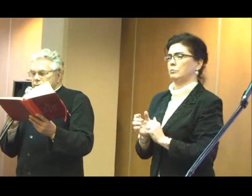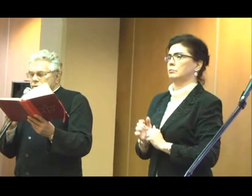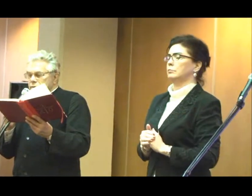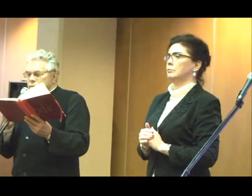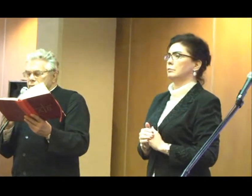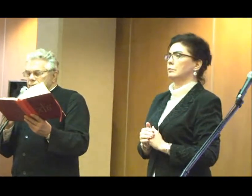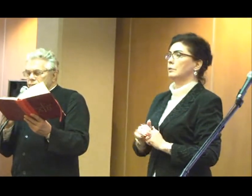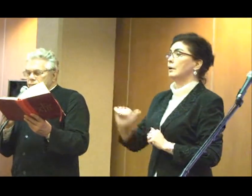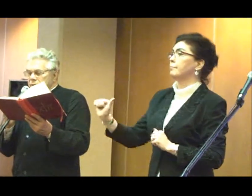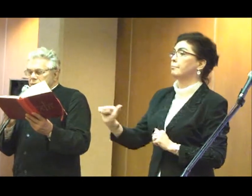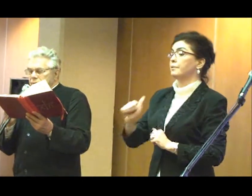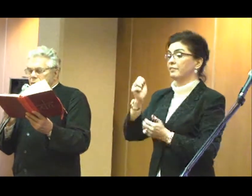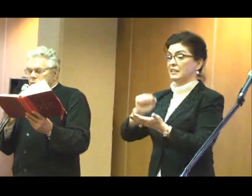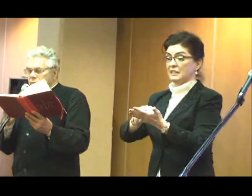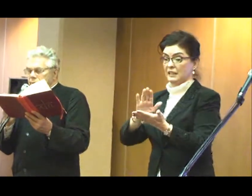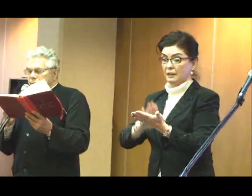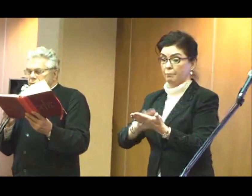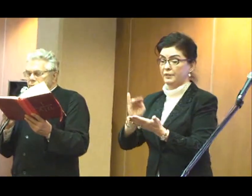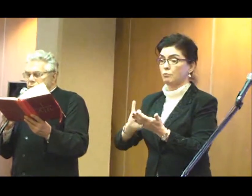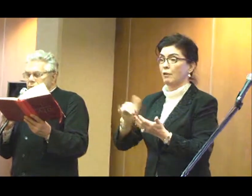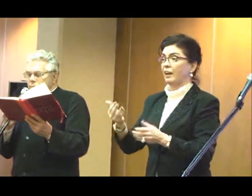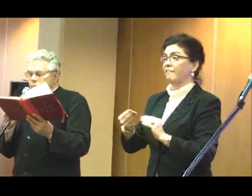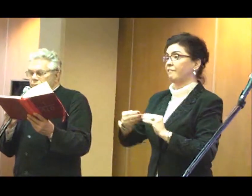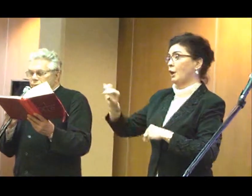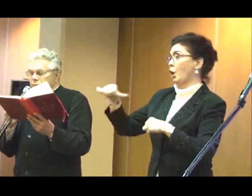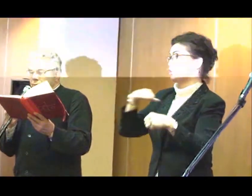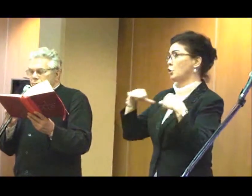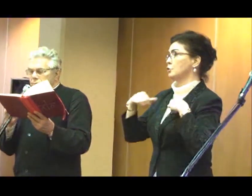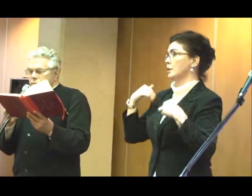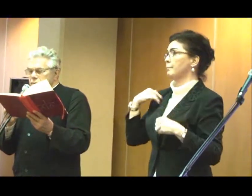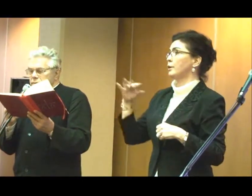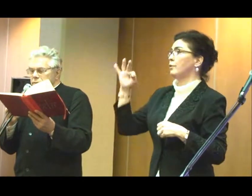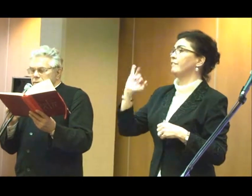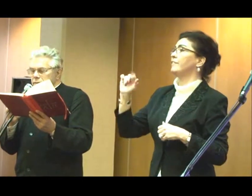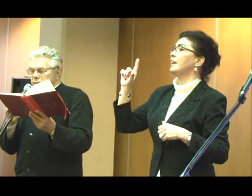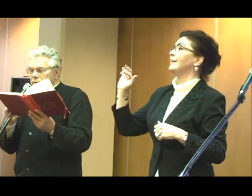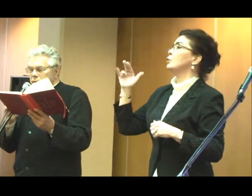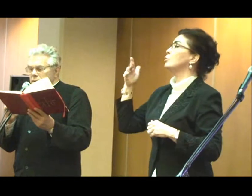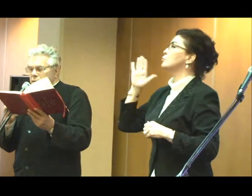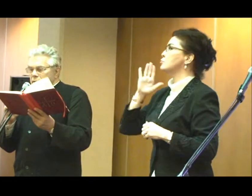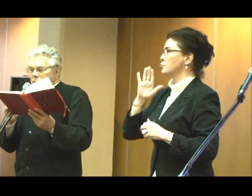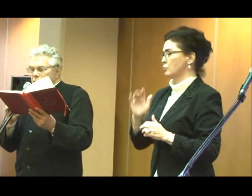Pierwszy ten spis odbył się wówczas, gdy wielkorządcą Syrii był Kwiryniusz.